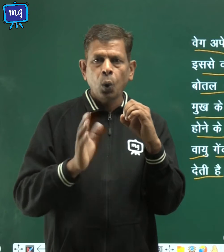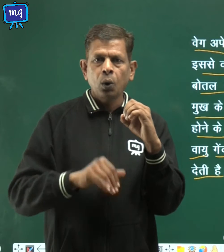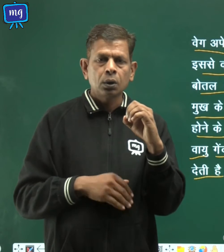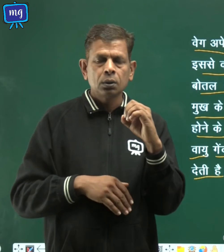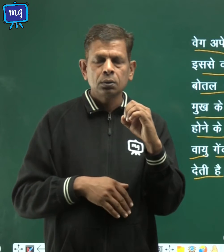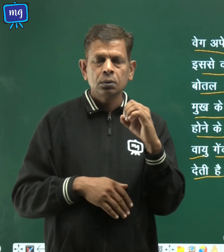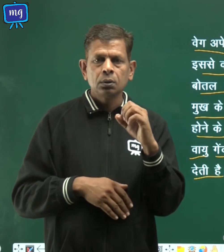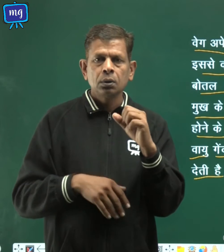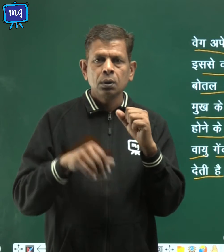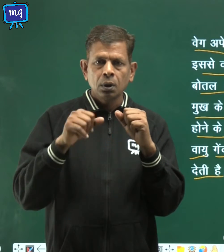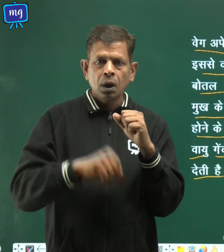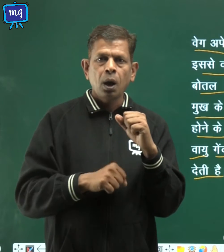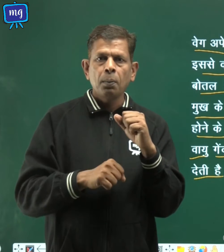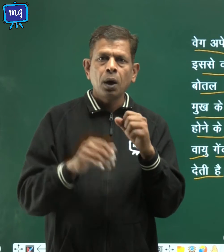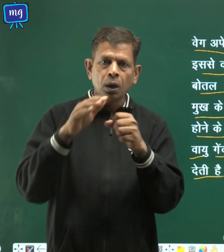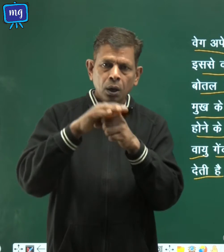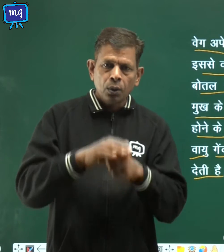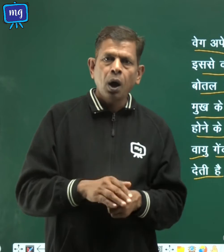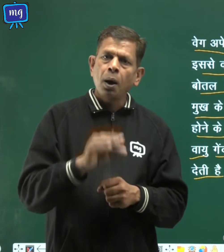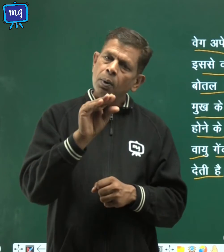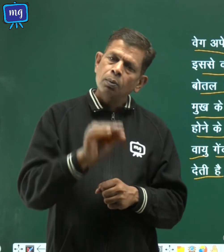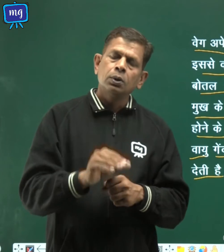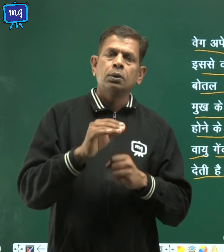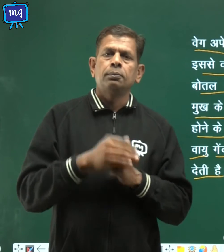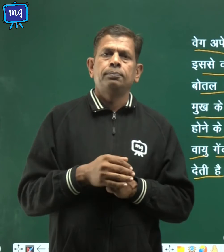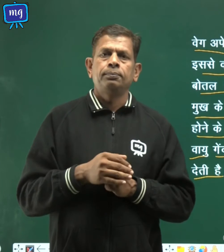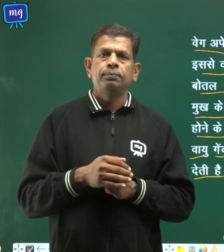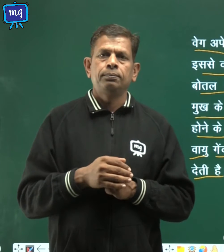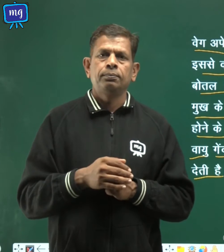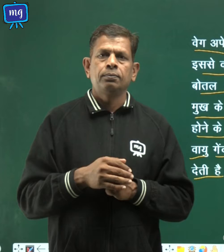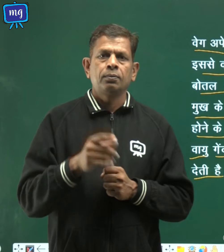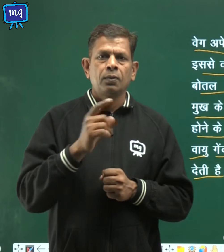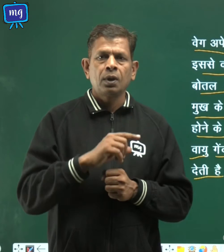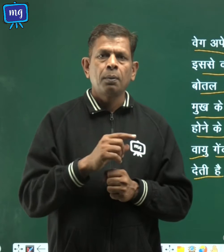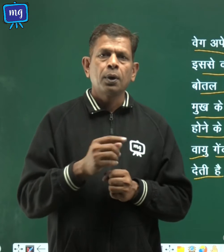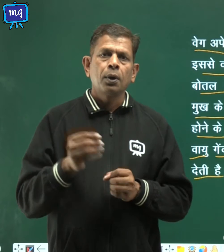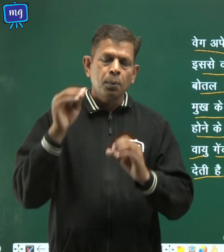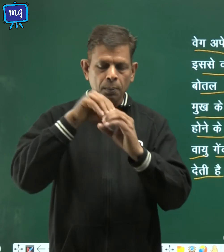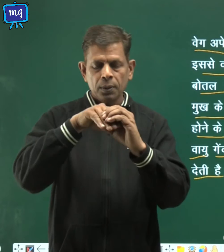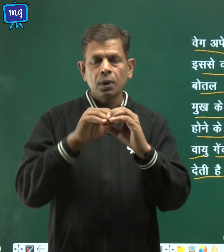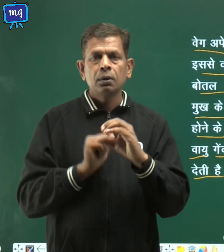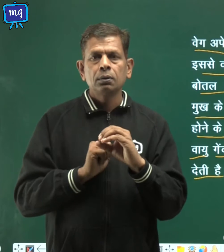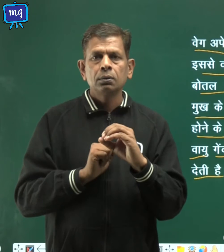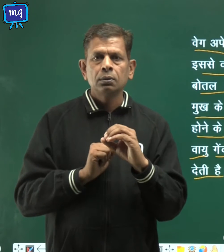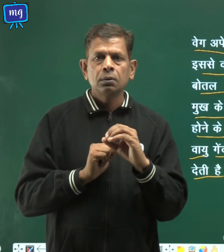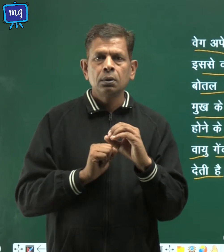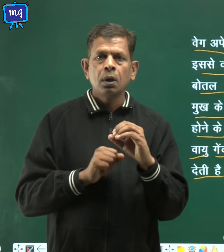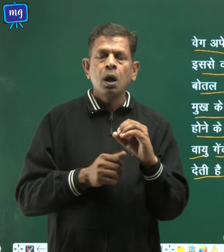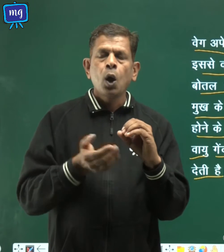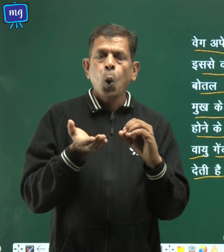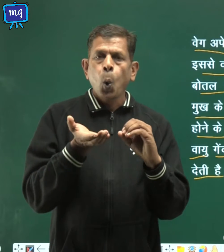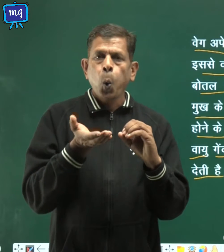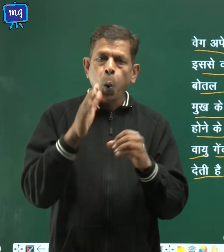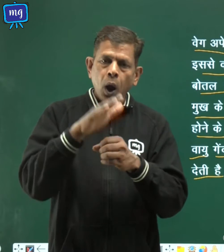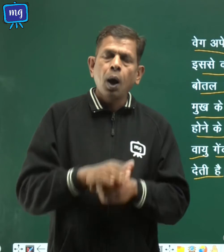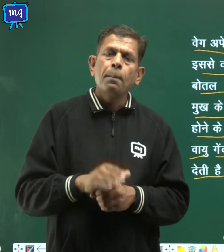और यहाँ पर दाब फिर क्या हो जाता है? कम हो जाता है, जबकि भीतर दाब अधिक